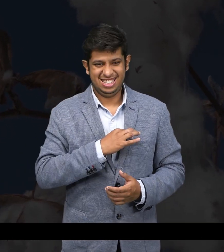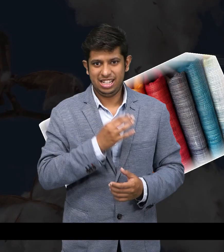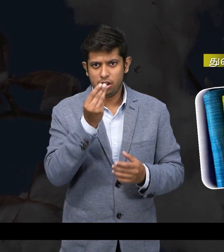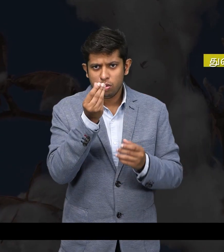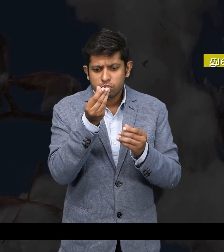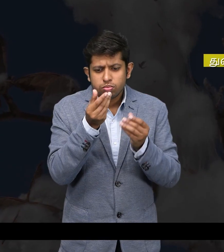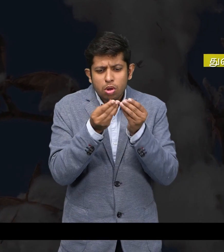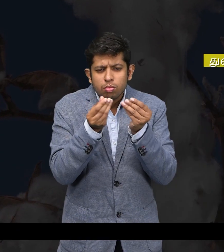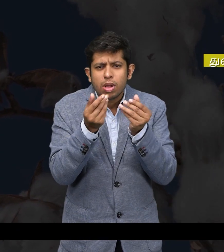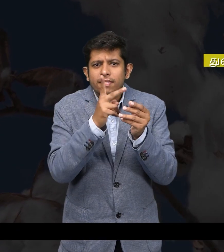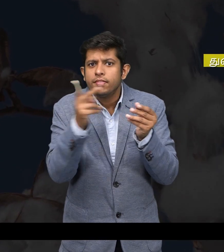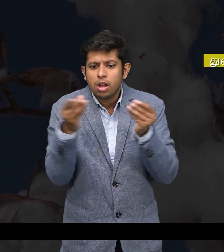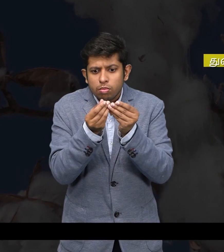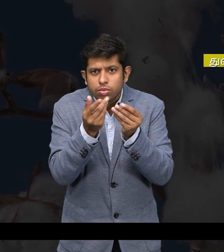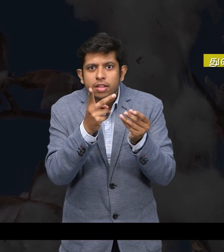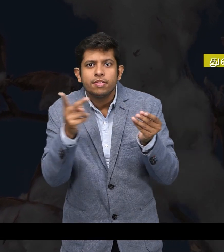துணி,